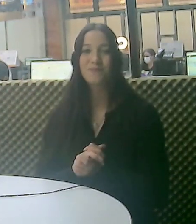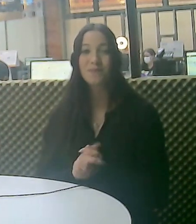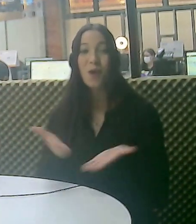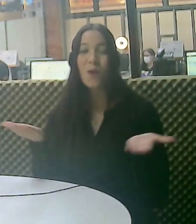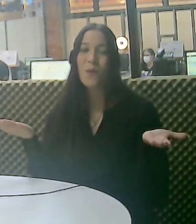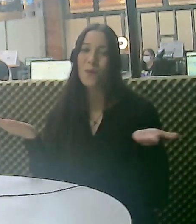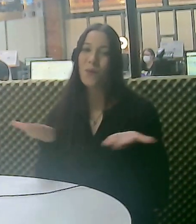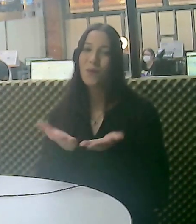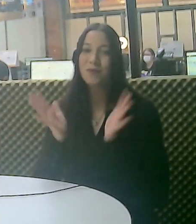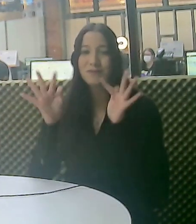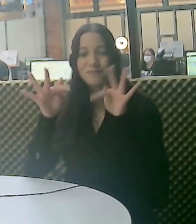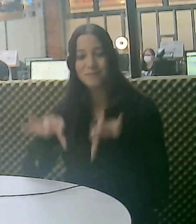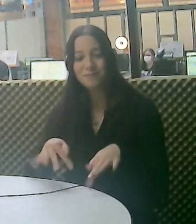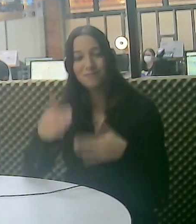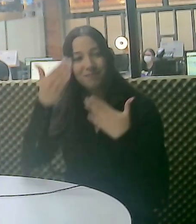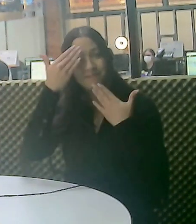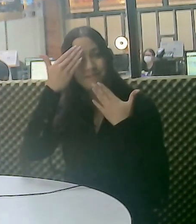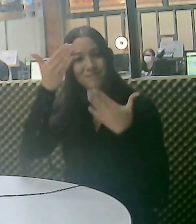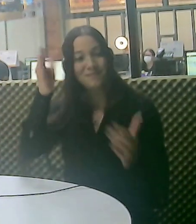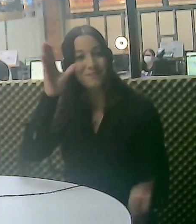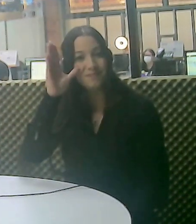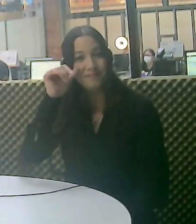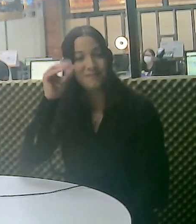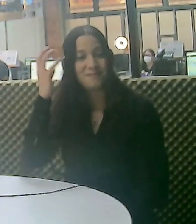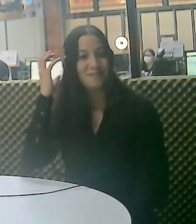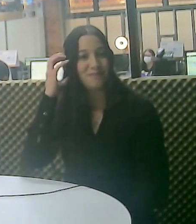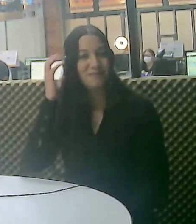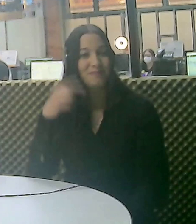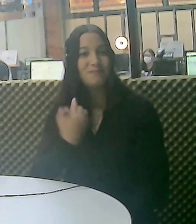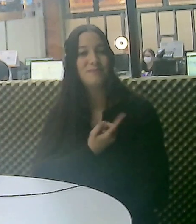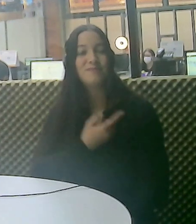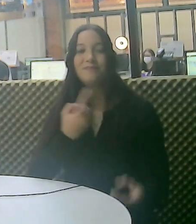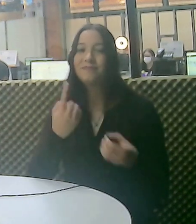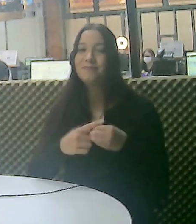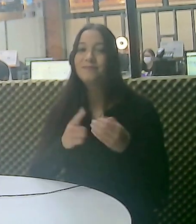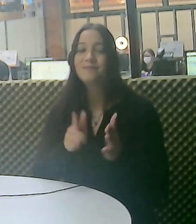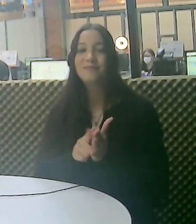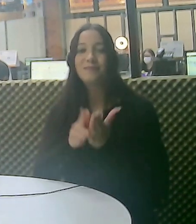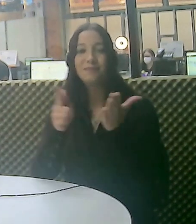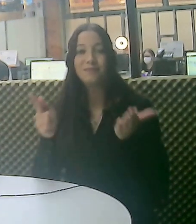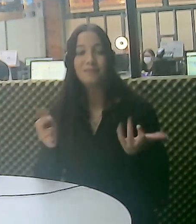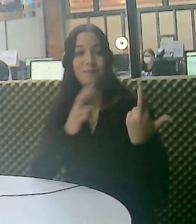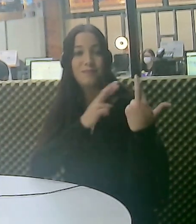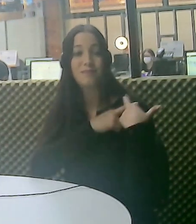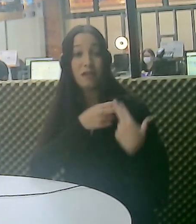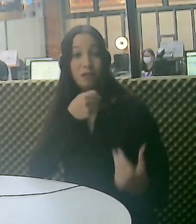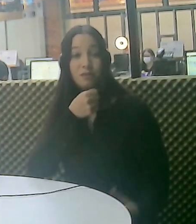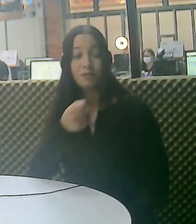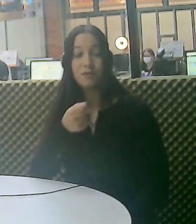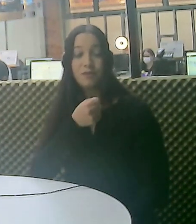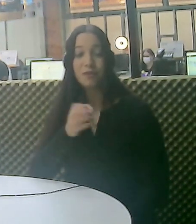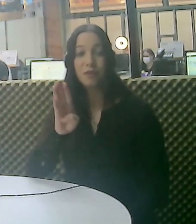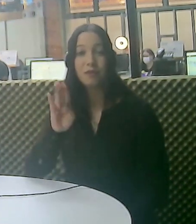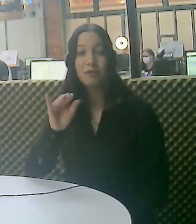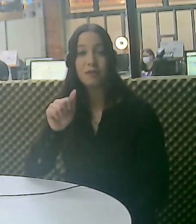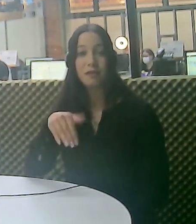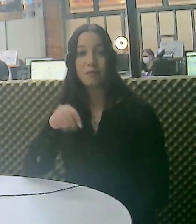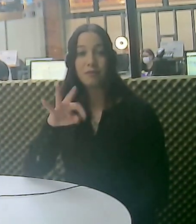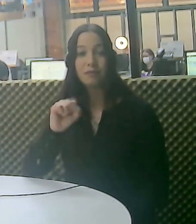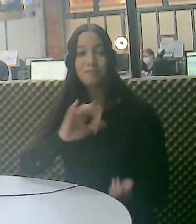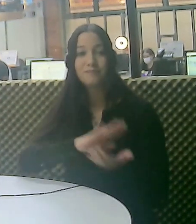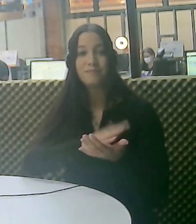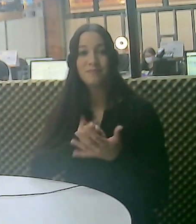notícias. E a edição de hoje fica por aqui. Obrigado pela sua audiência, Rádio Nossa Cidade. Jornalista responsável pela edição, Bia